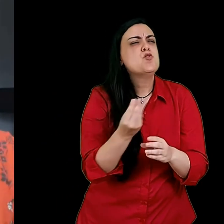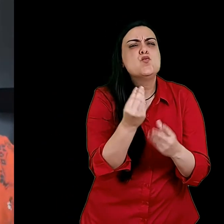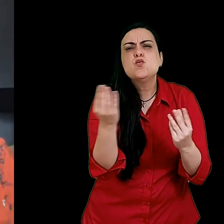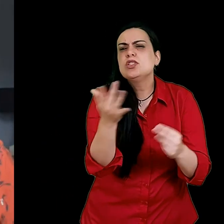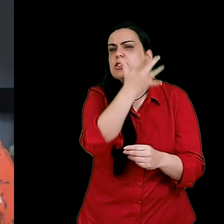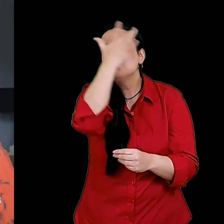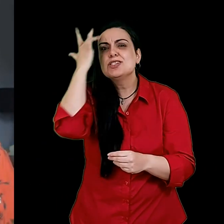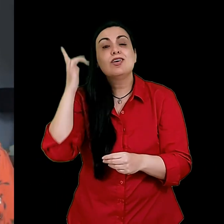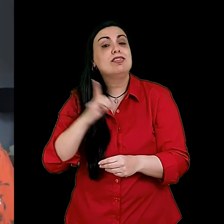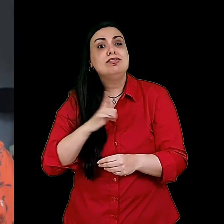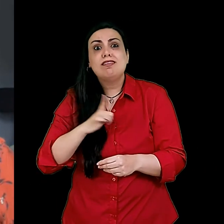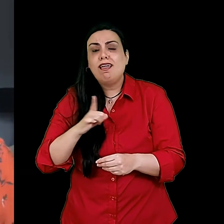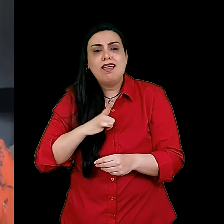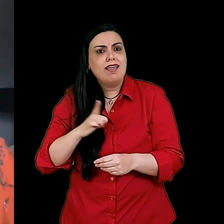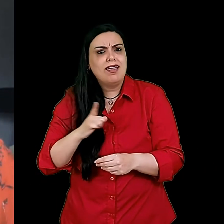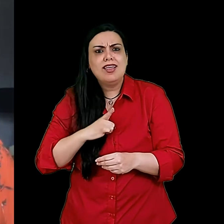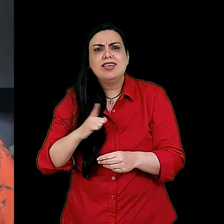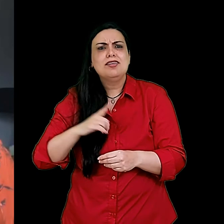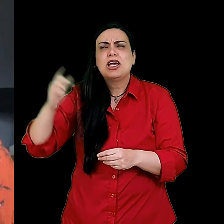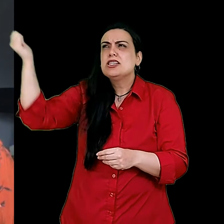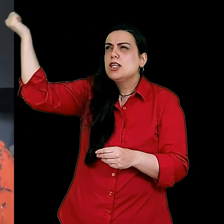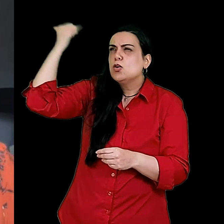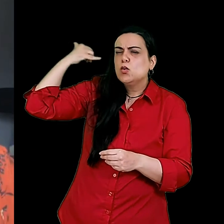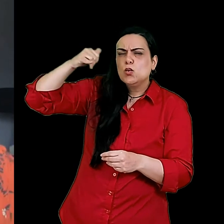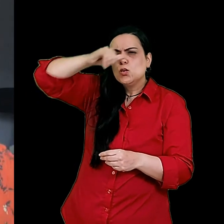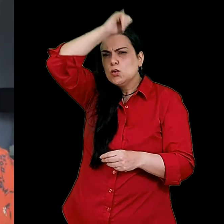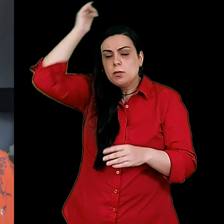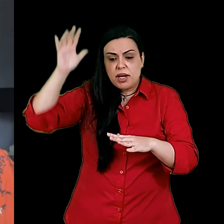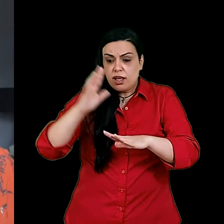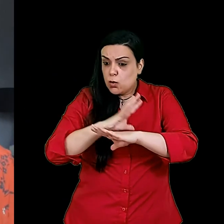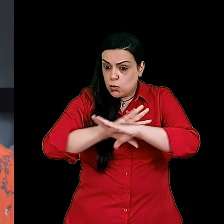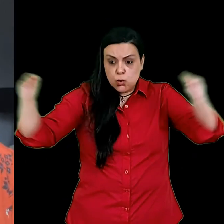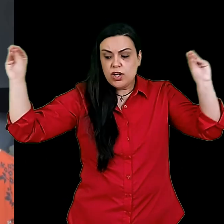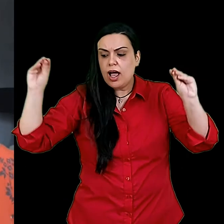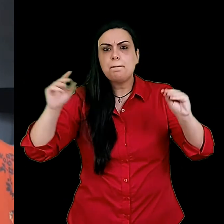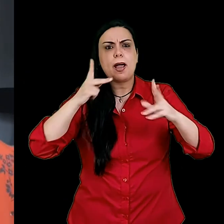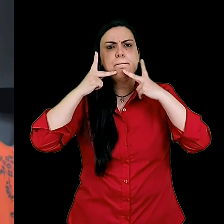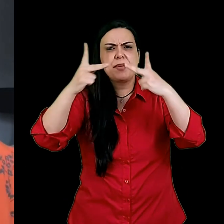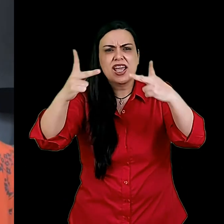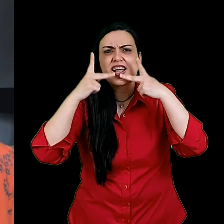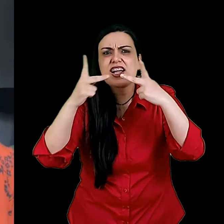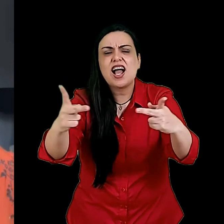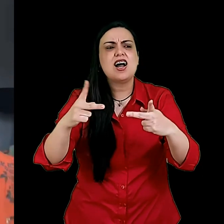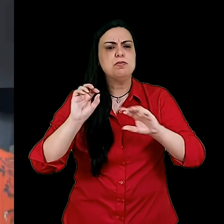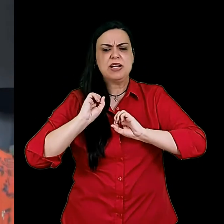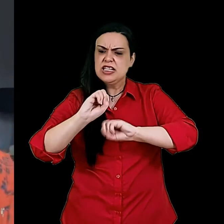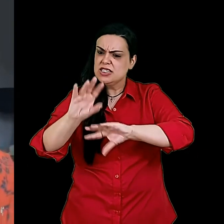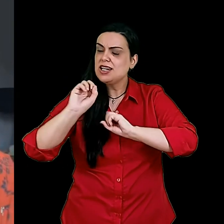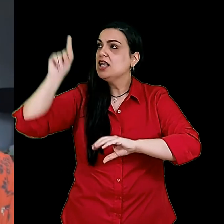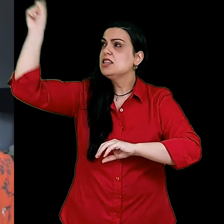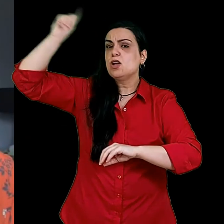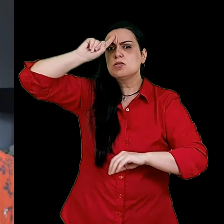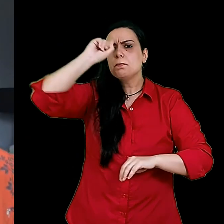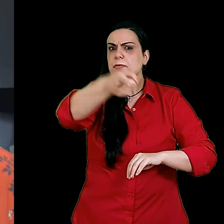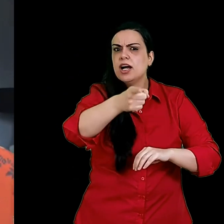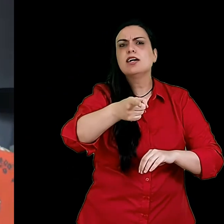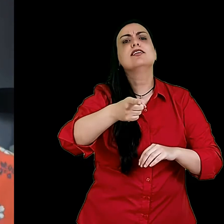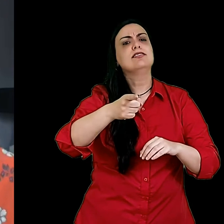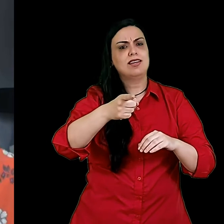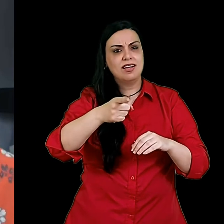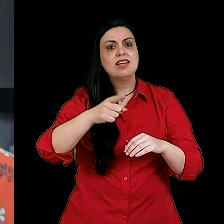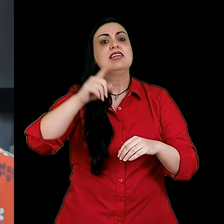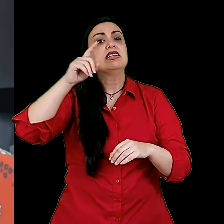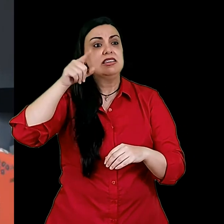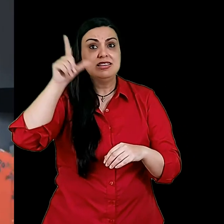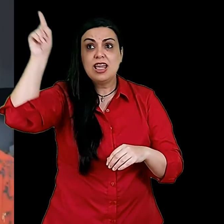É o mesmo exemplo que eu estou dando aqui. Quanta gente que tem unção de Deus para curar. Quanta gente que foi chamado por Deus para falar. Quanta